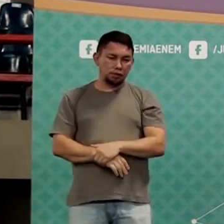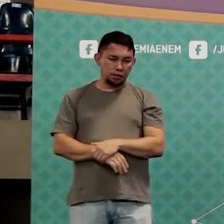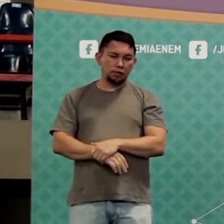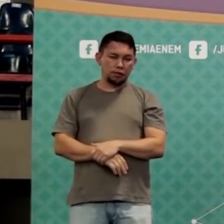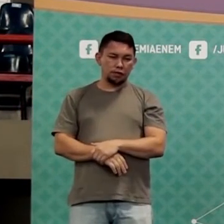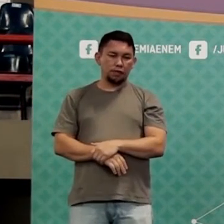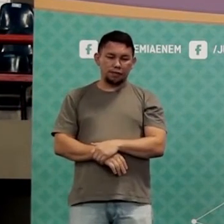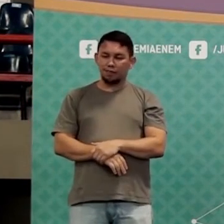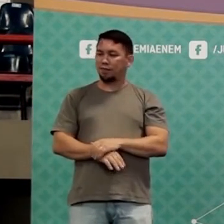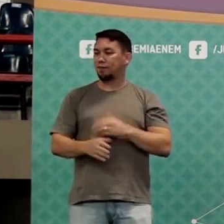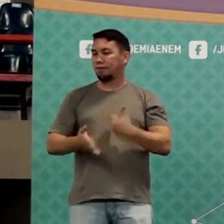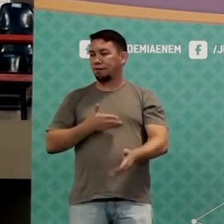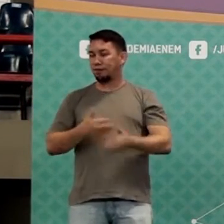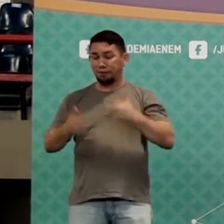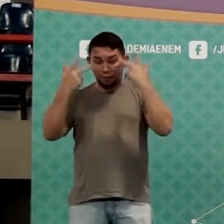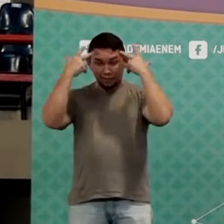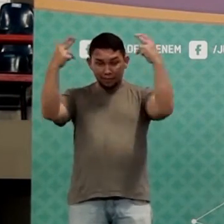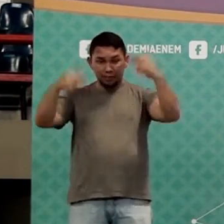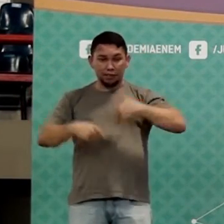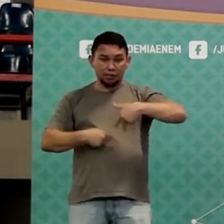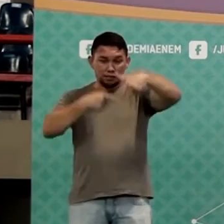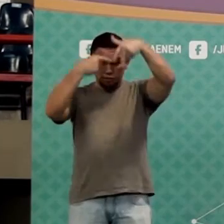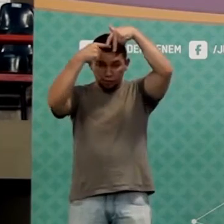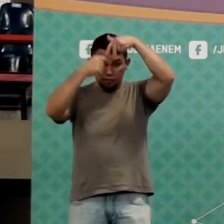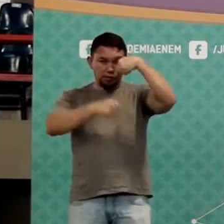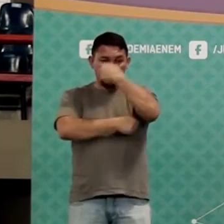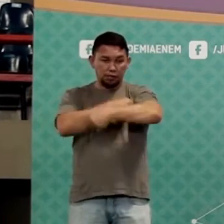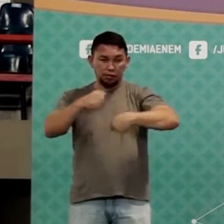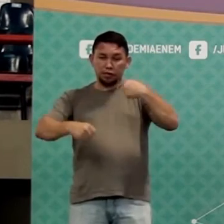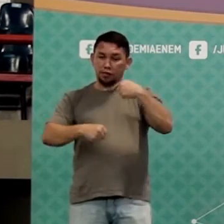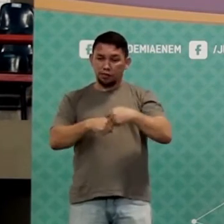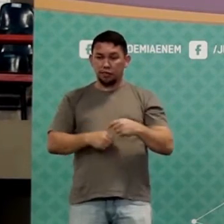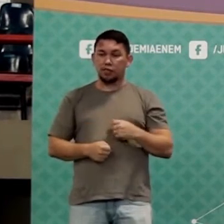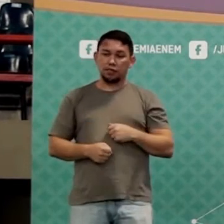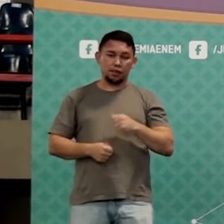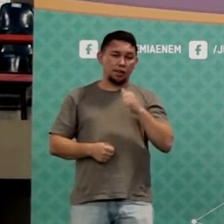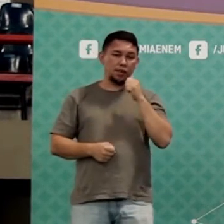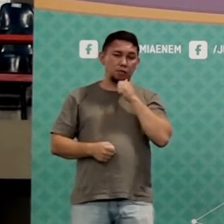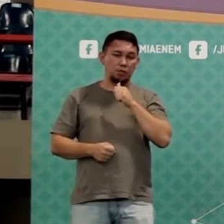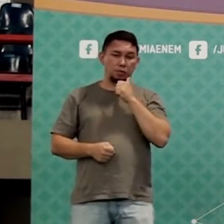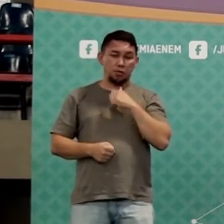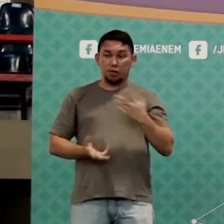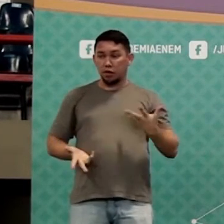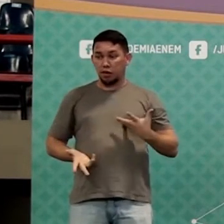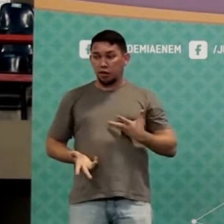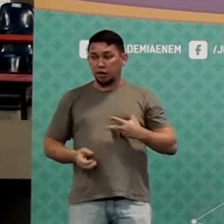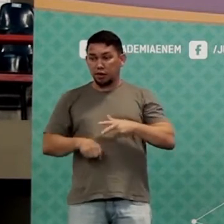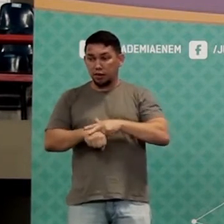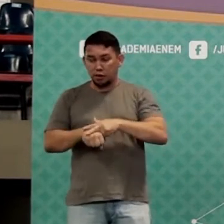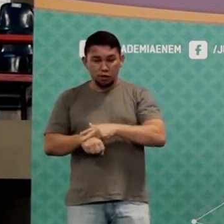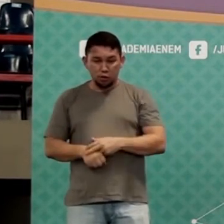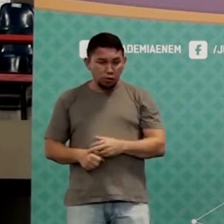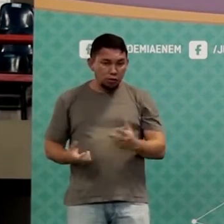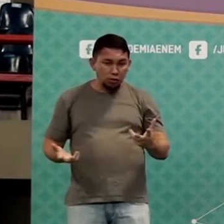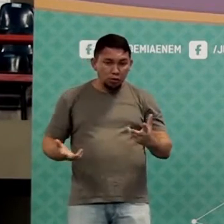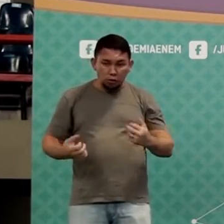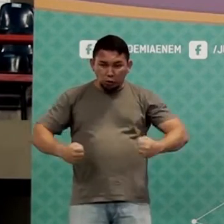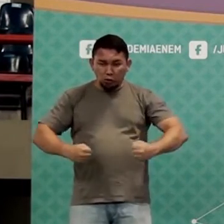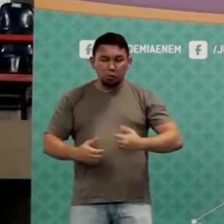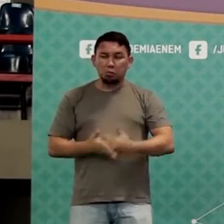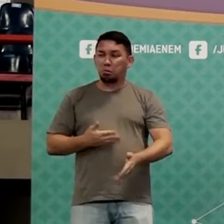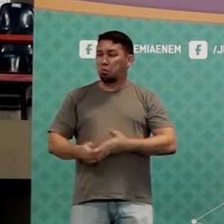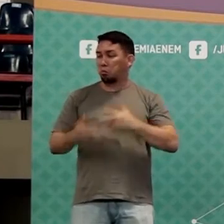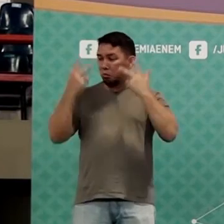O Capitão América estava nem aí. E era morrer. Ele, a Viúva Negra, estava doido para morrer. O Hulk não sabe o que está acontecendo, que ele está puto. Tá